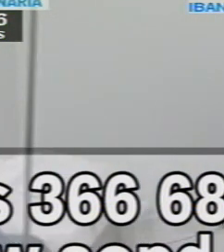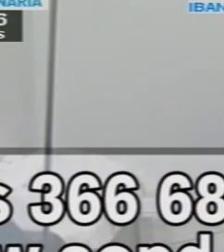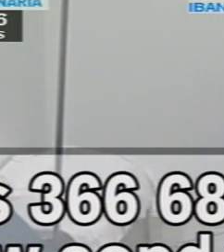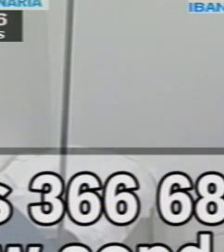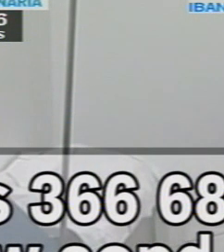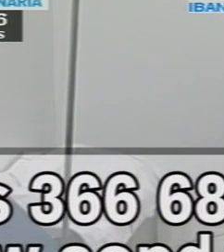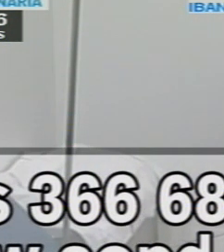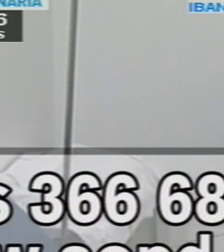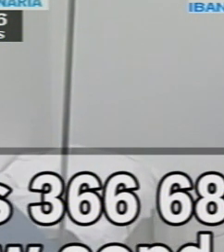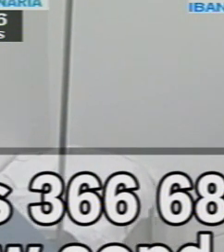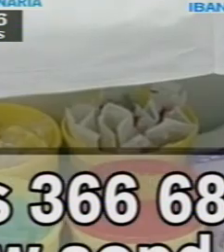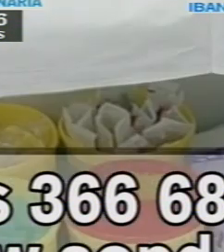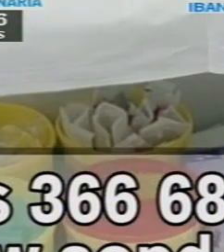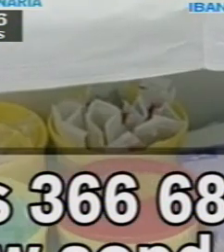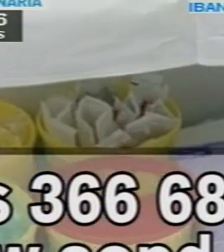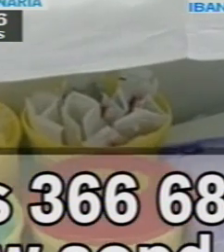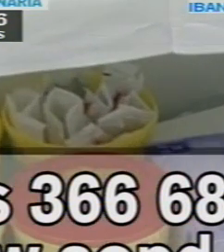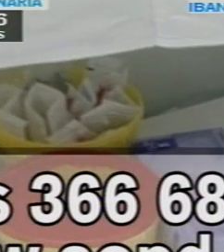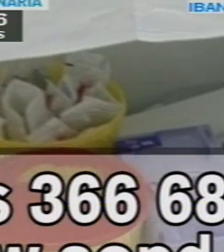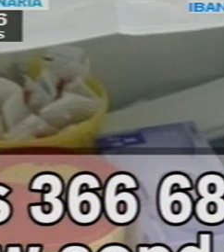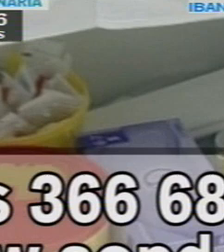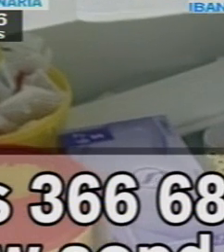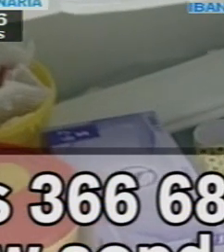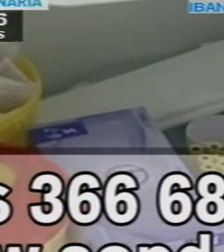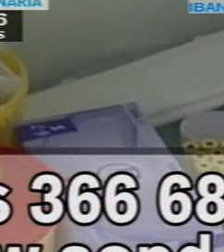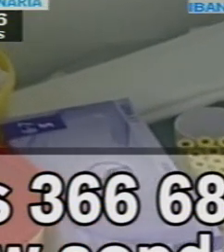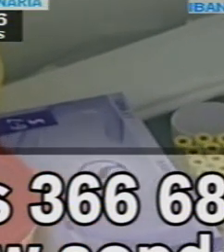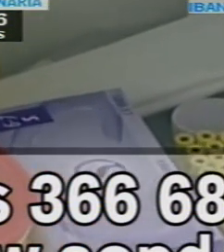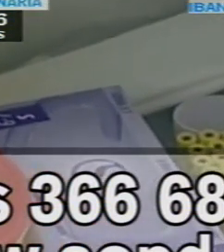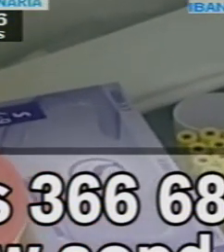San Massimo possibile anche la prenotazione dal sito